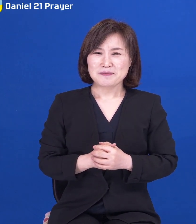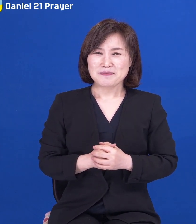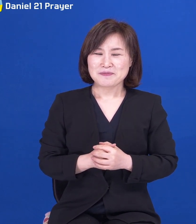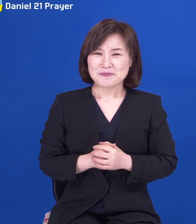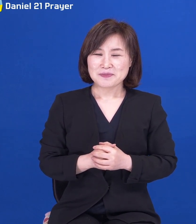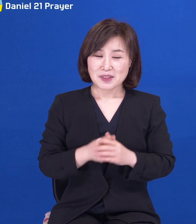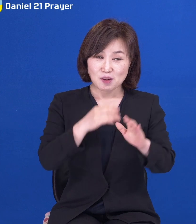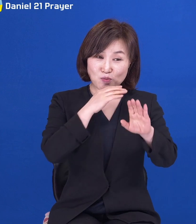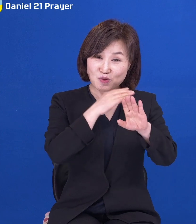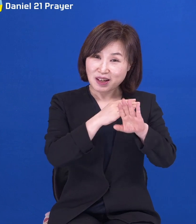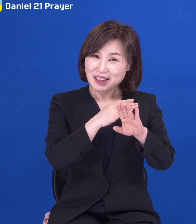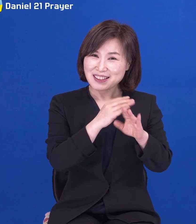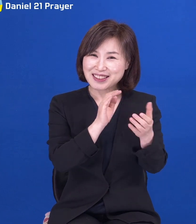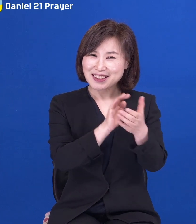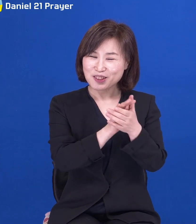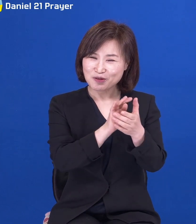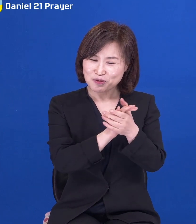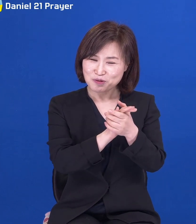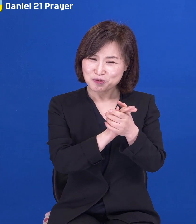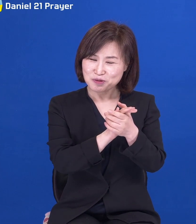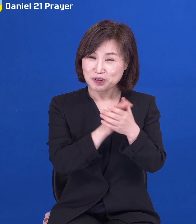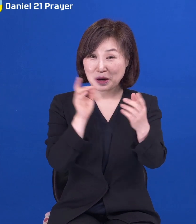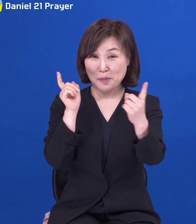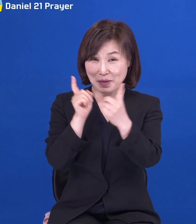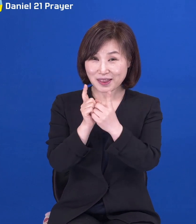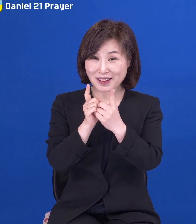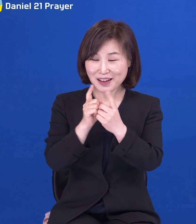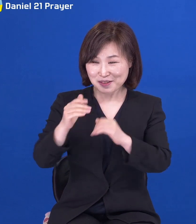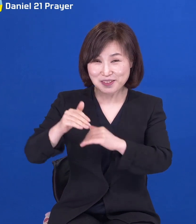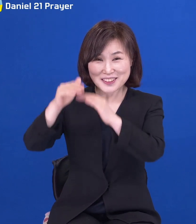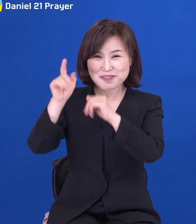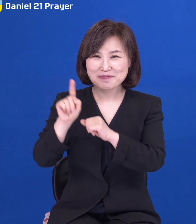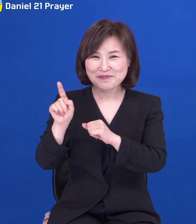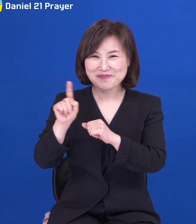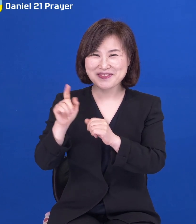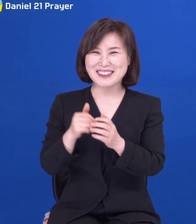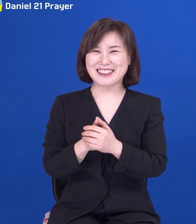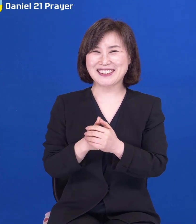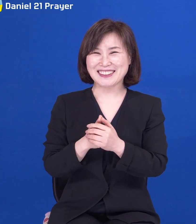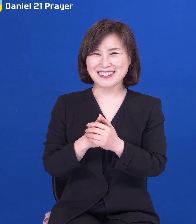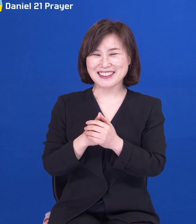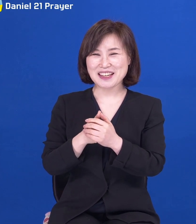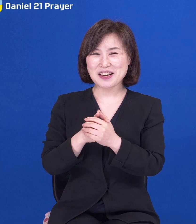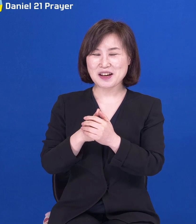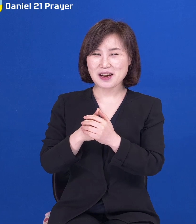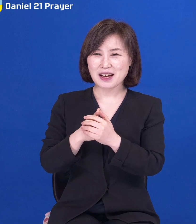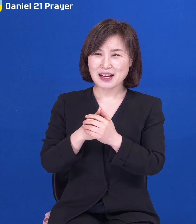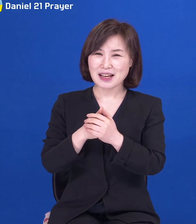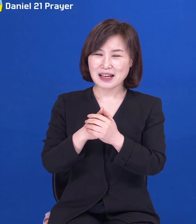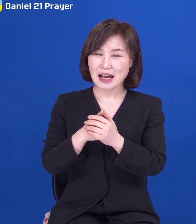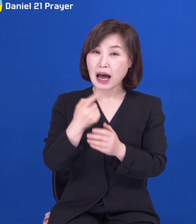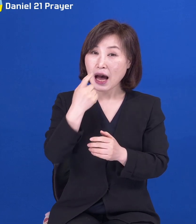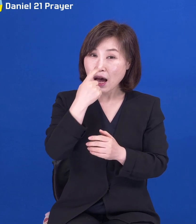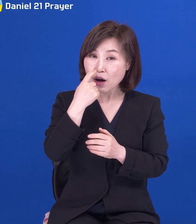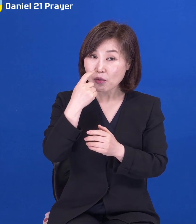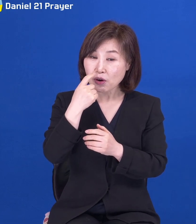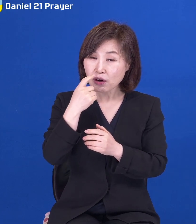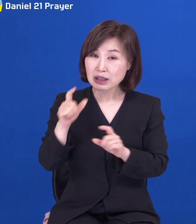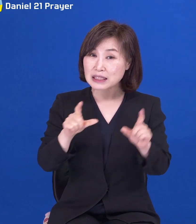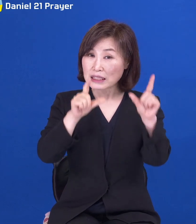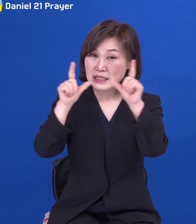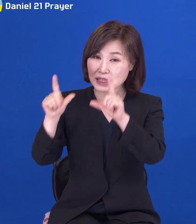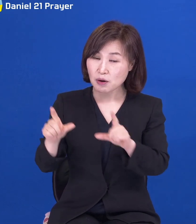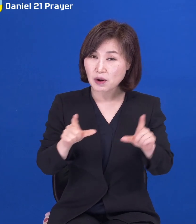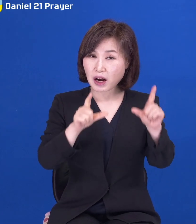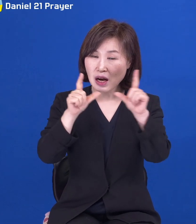북한 친구는 이제 어떻게 만나냐면요. 그 북한에서는 이제 학원 생활을 했다는 친구들이 많지가